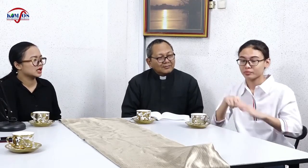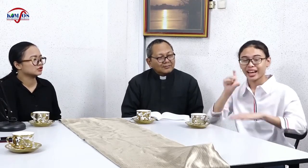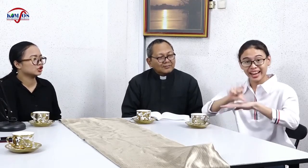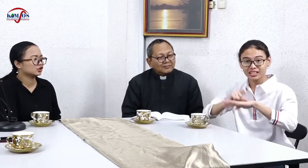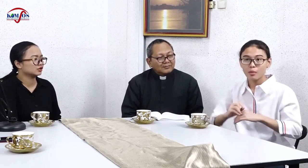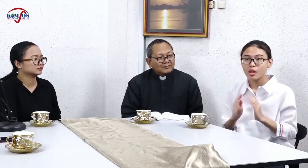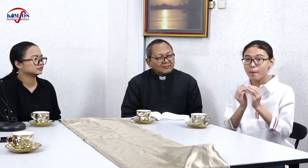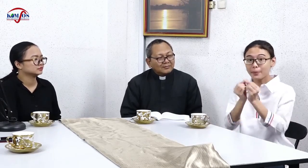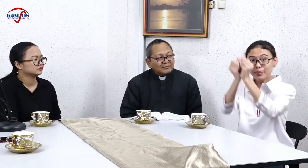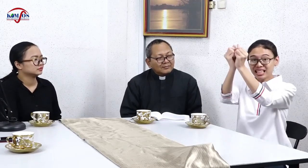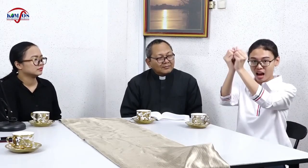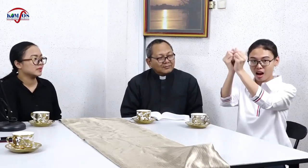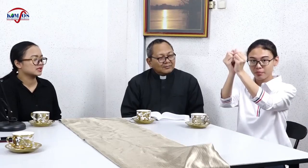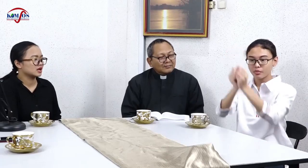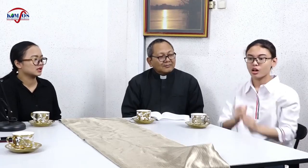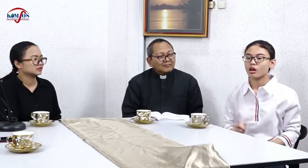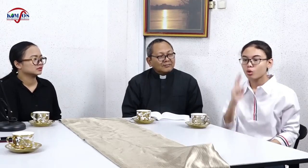gereja contoh